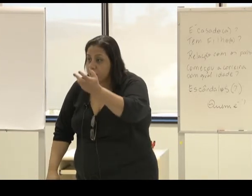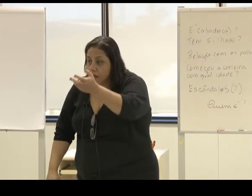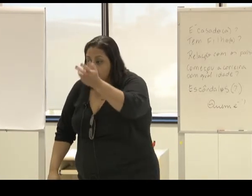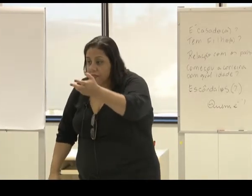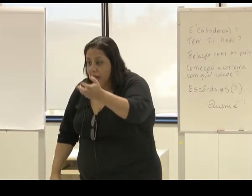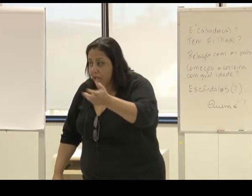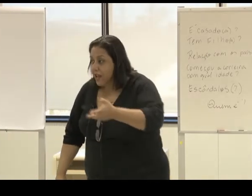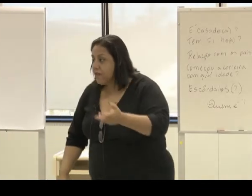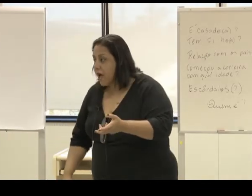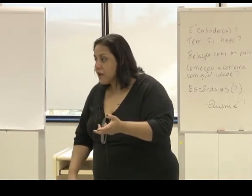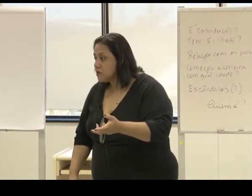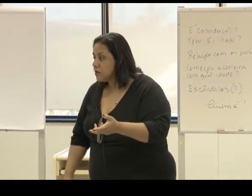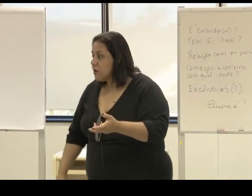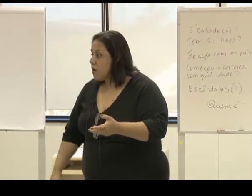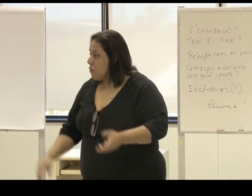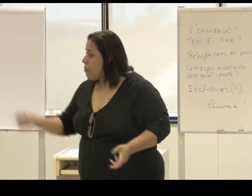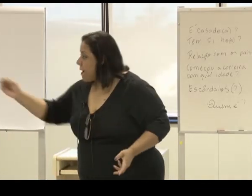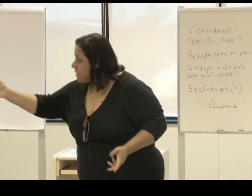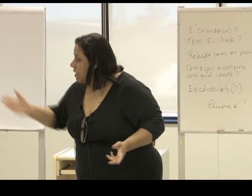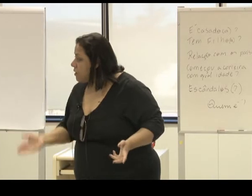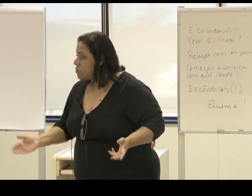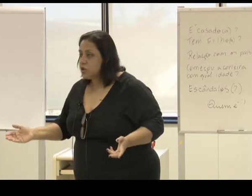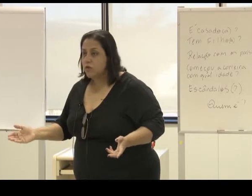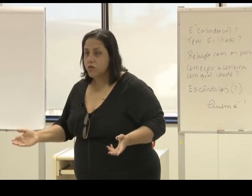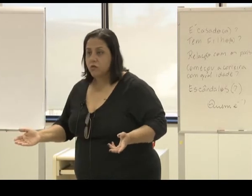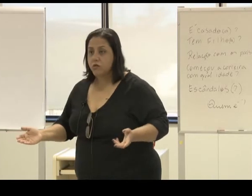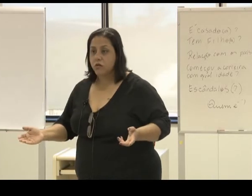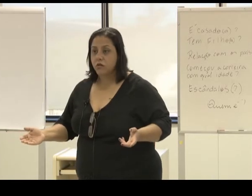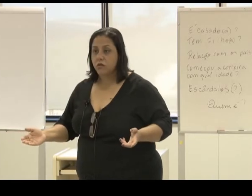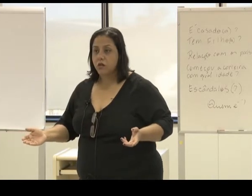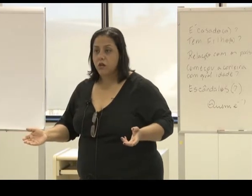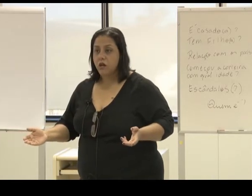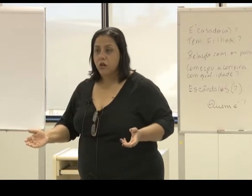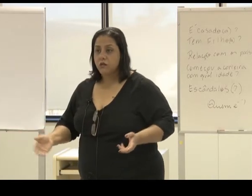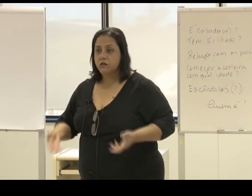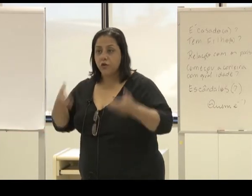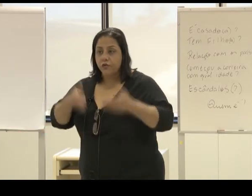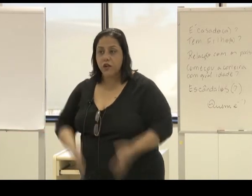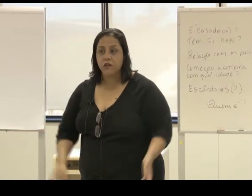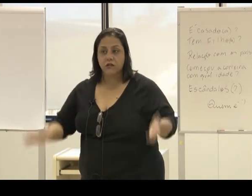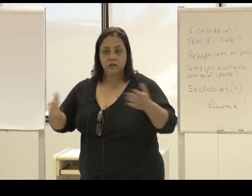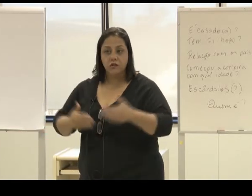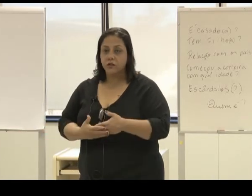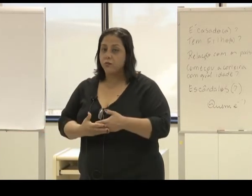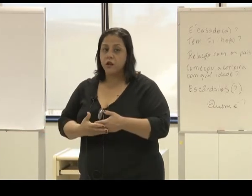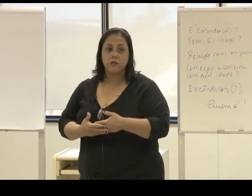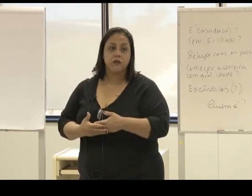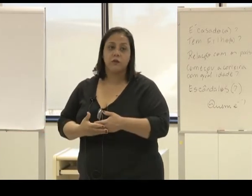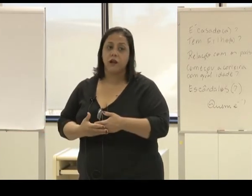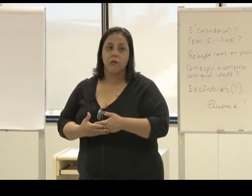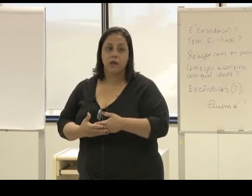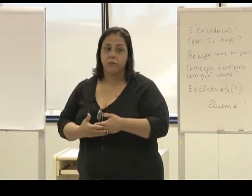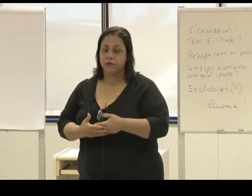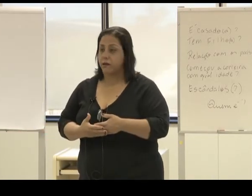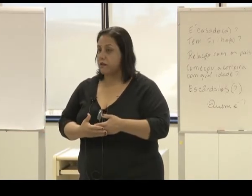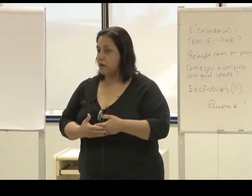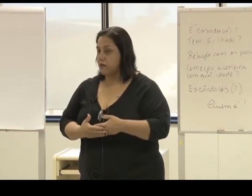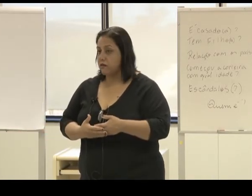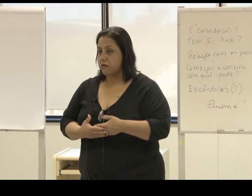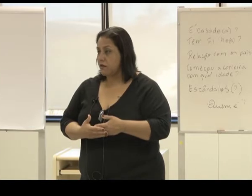na realidade, o padrinho é o tio. Seu filho nasceu, você não pode chamar sua melhor amiga para ser madrinha.